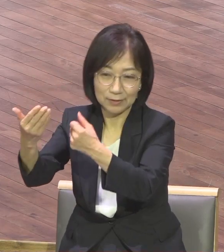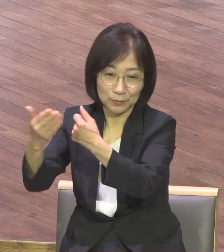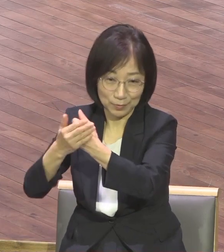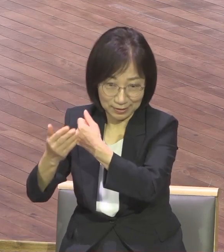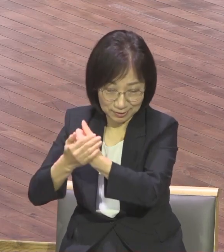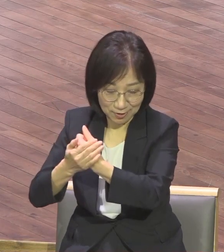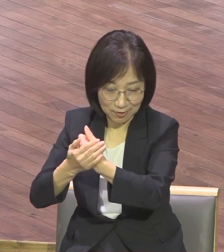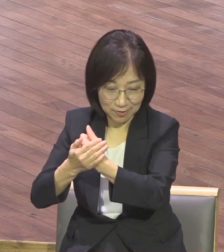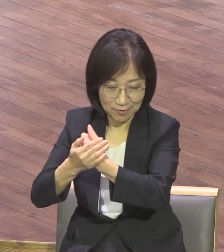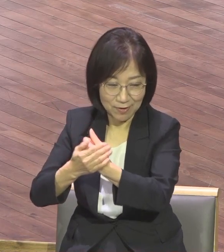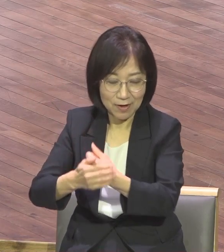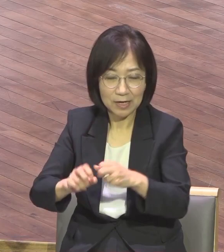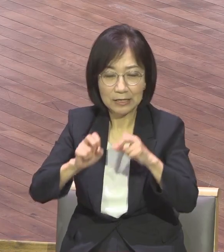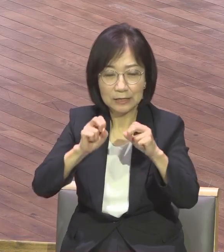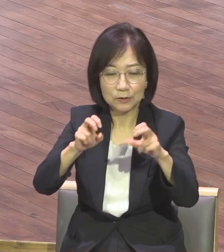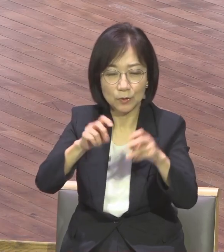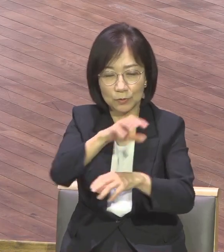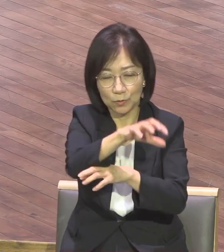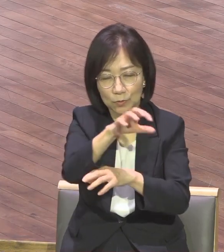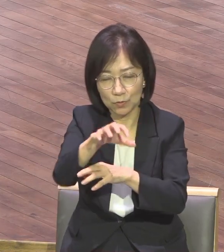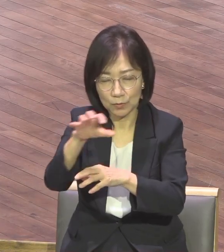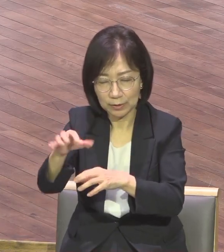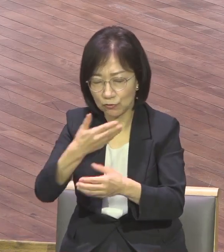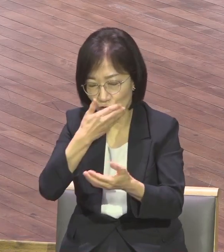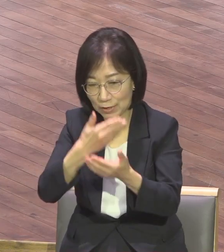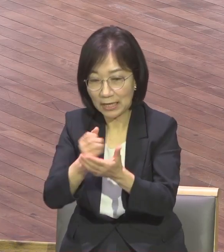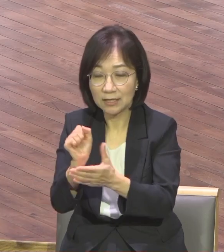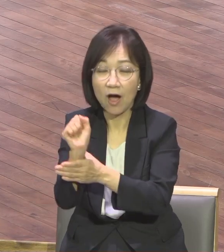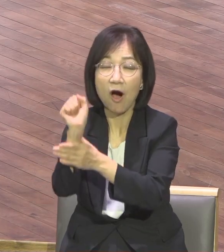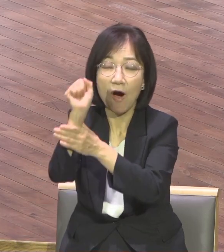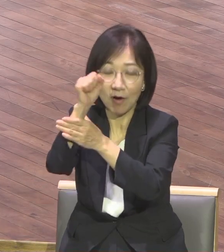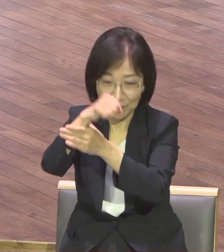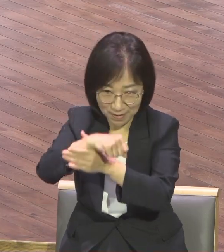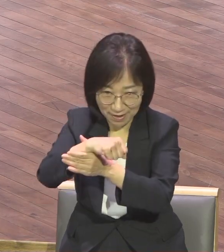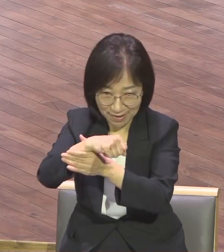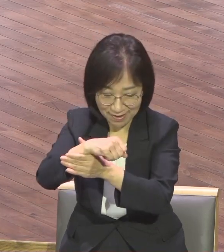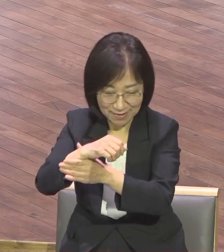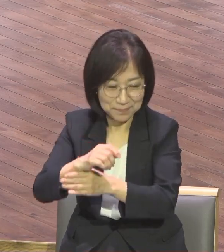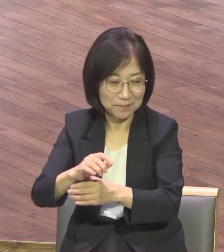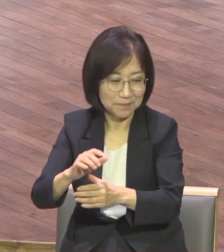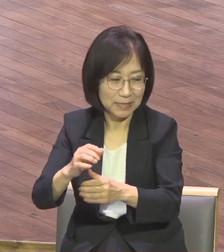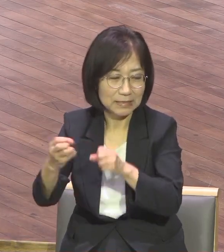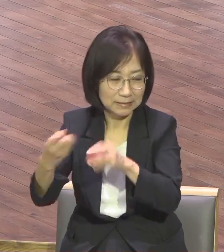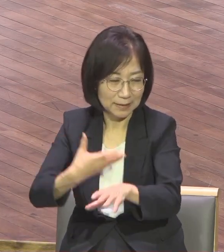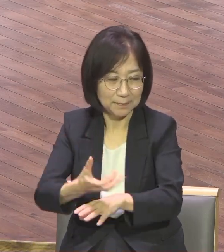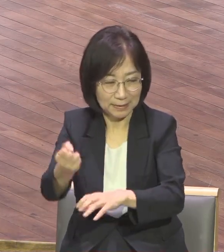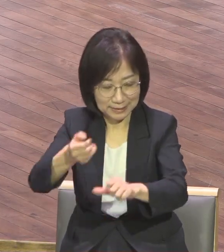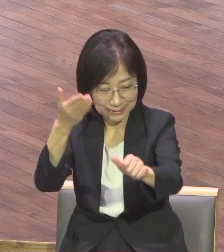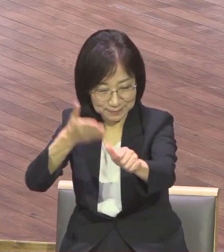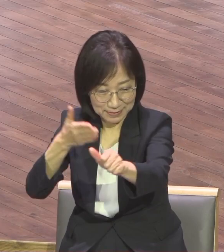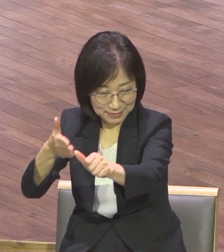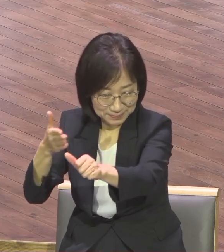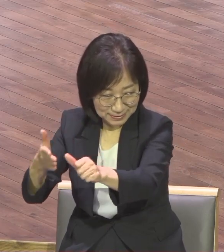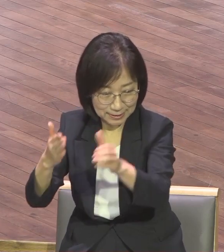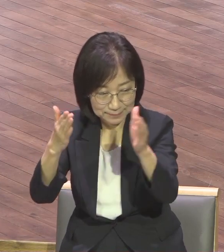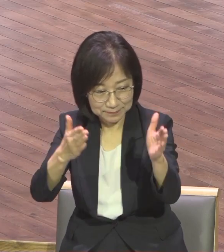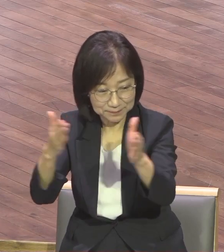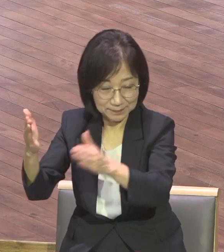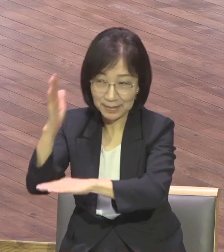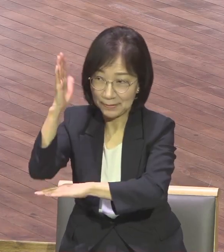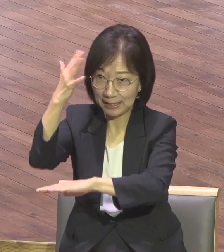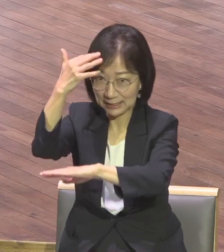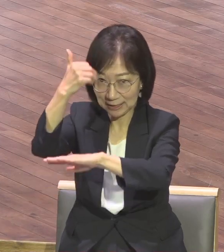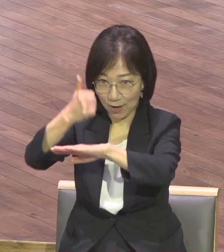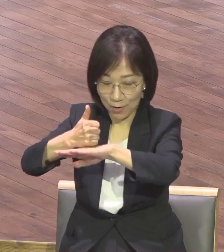선교 현장에 살적으로 맺히기를 주님으로 축복합니다. 결론, 유명한 미래학자, 경제학자